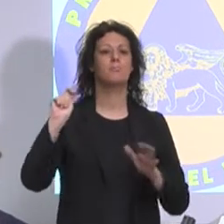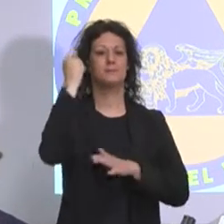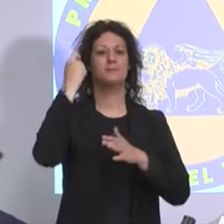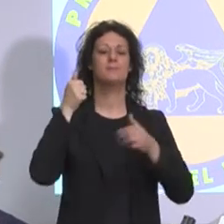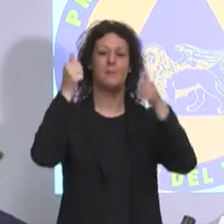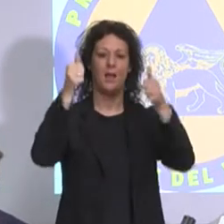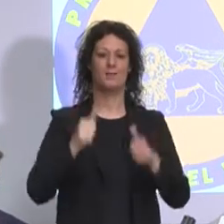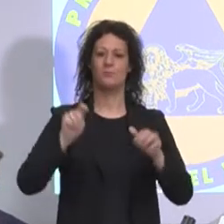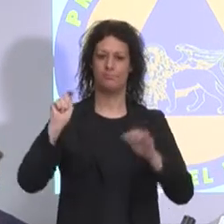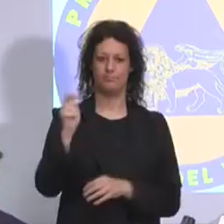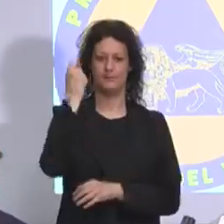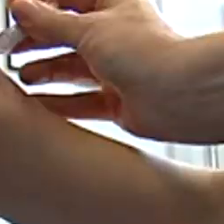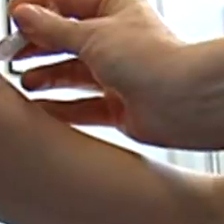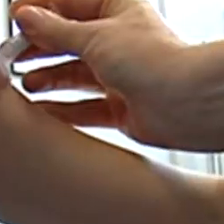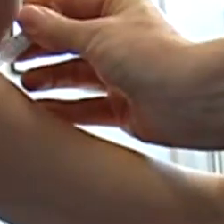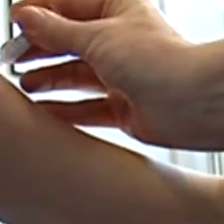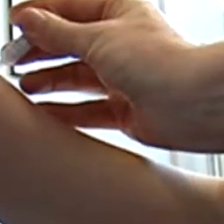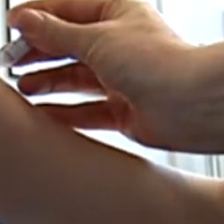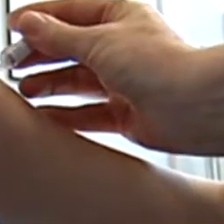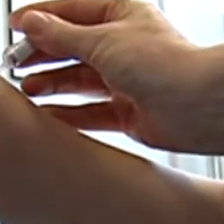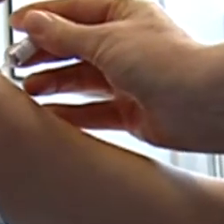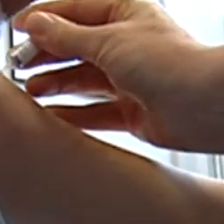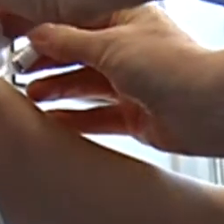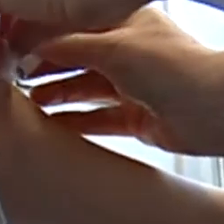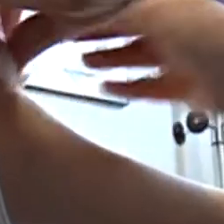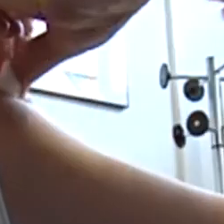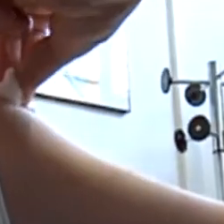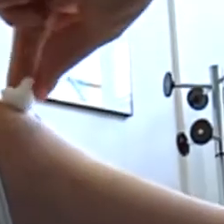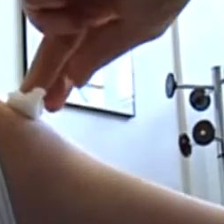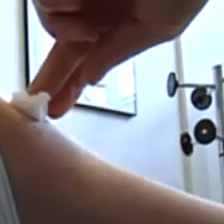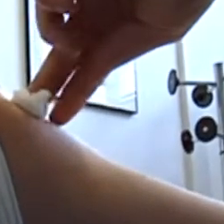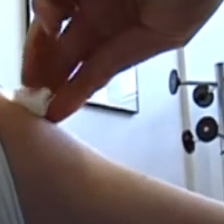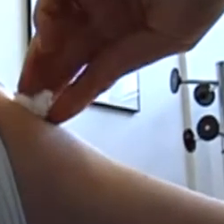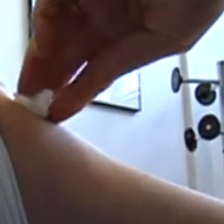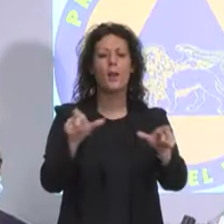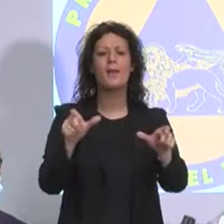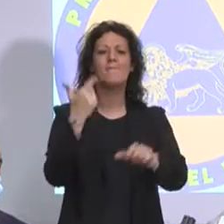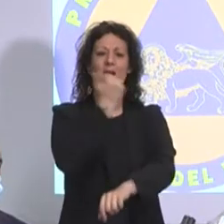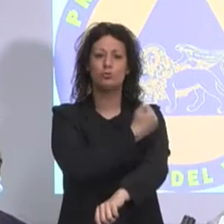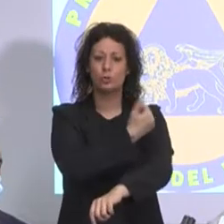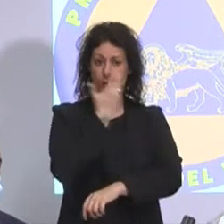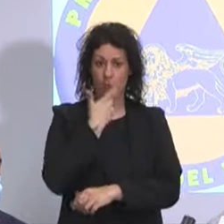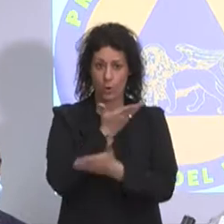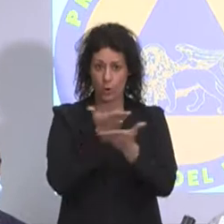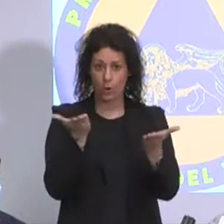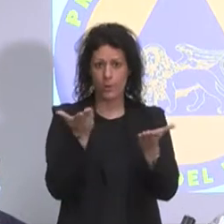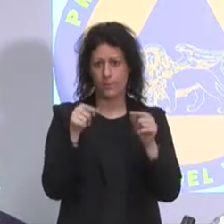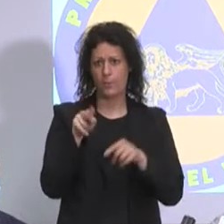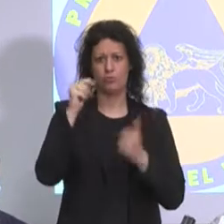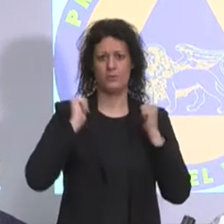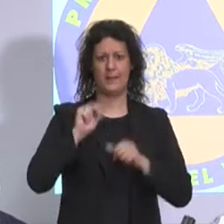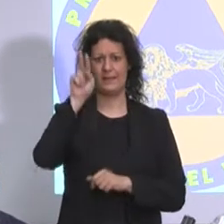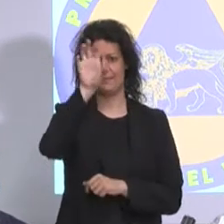ci permette di attivare un programma. Chi volesse farsi il vaccino, ma sono tanti i veneti che si vaccinano, può